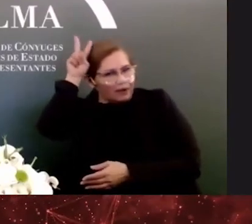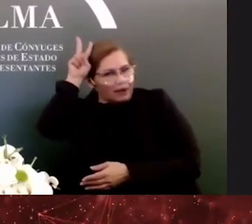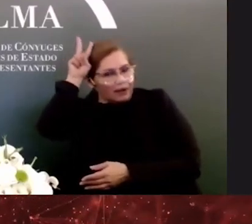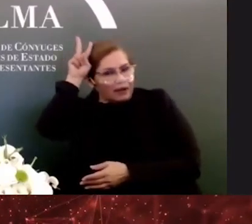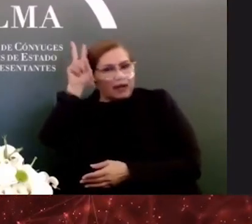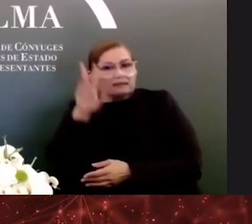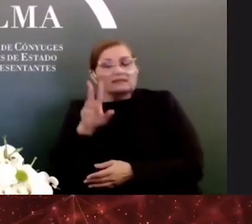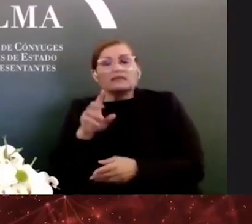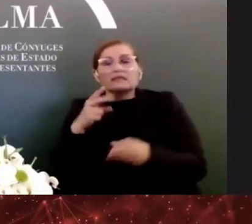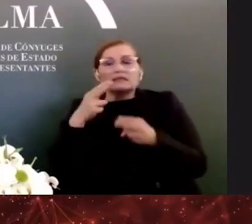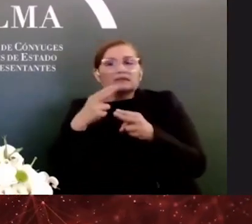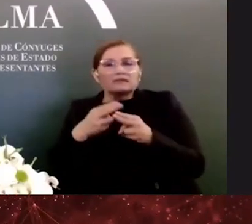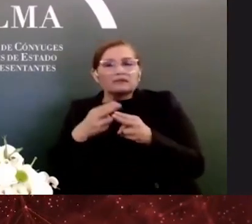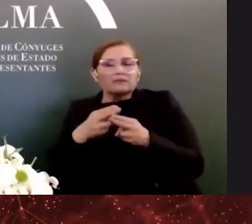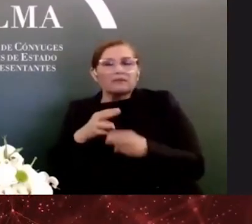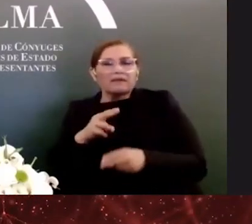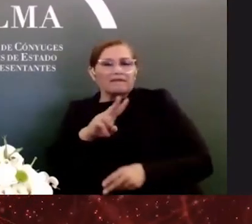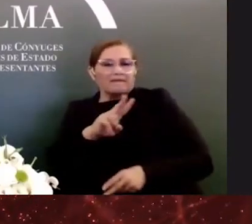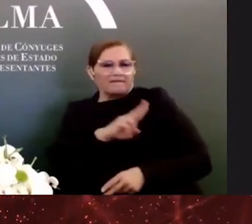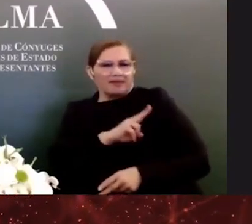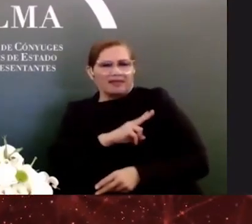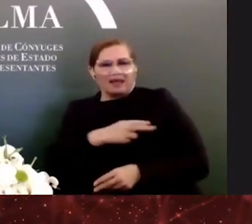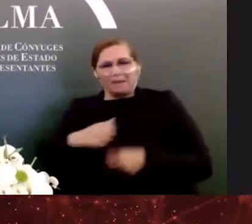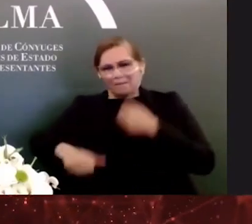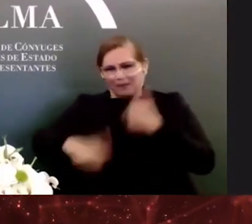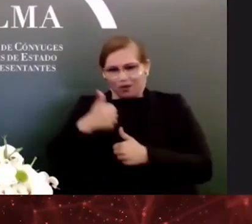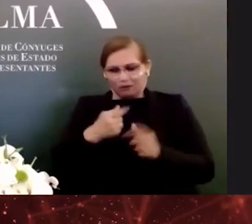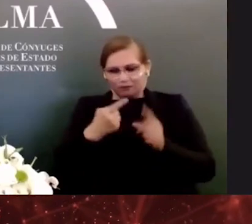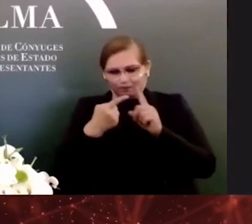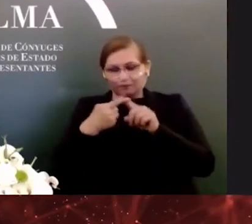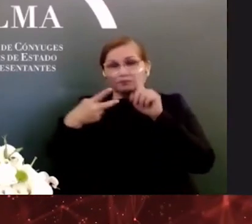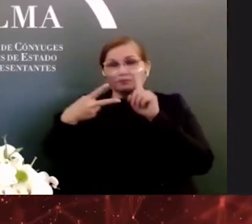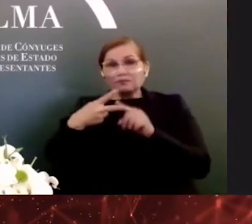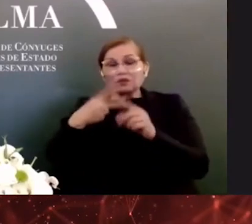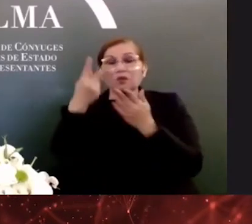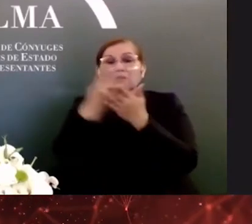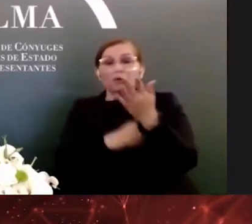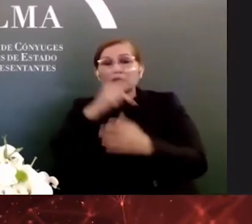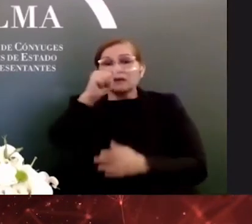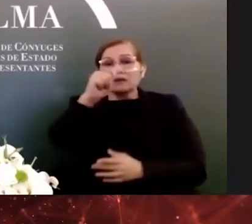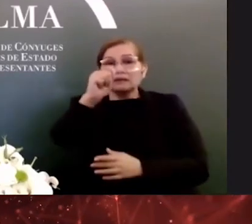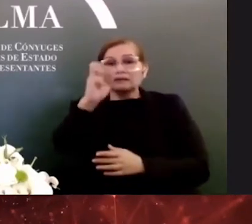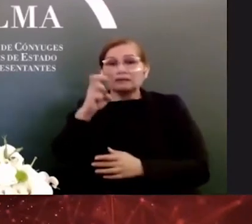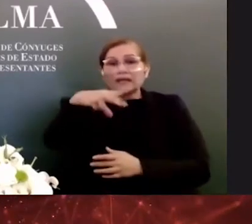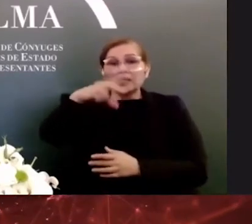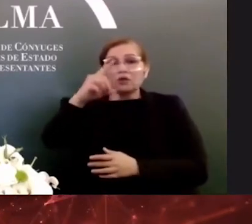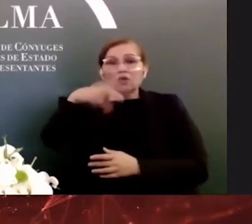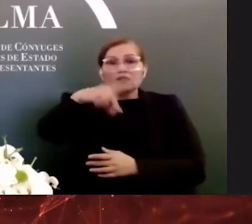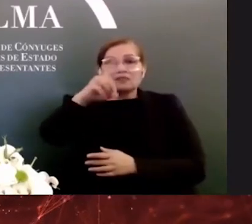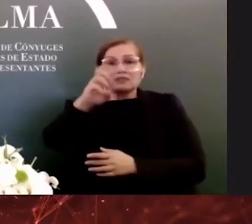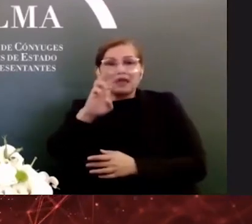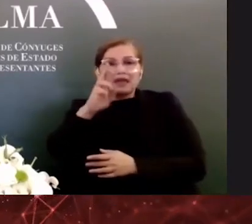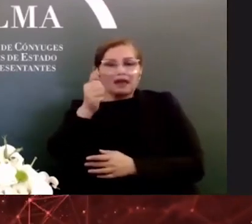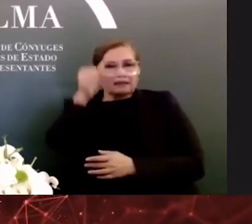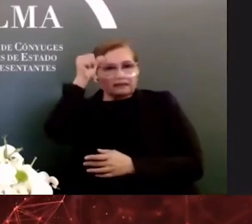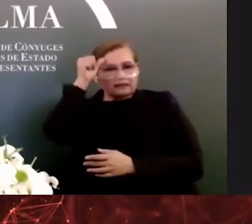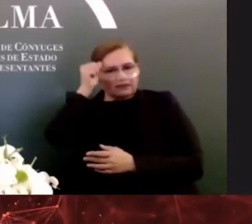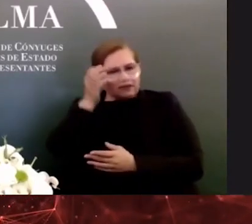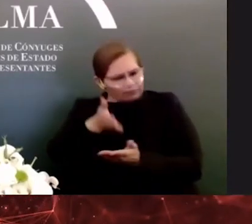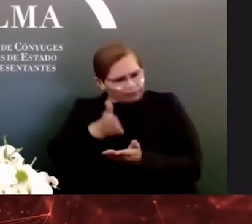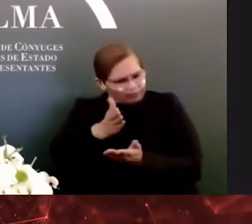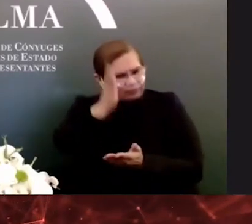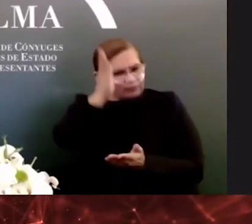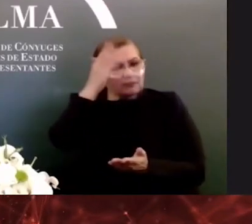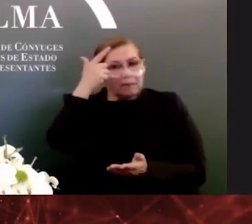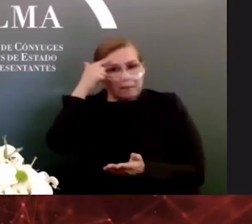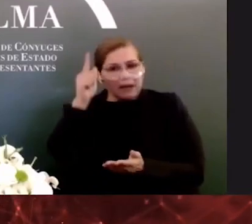español Vivir Mejor. Y el programa Tenonderá, Hacia Adelante, como estrategia para combatir la